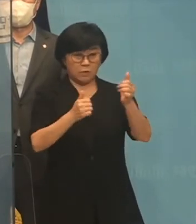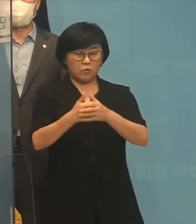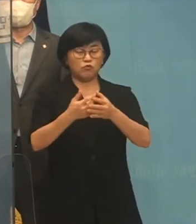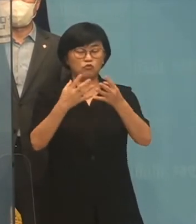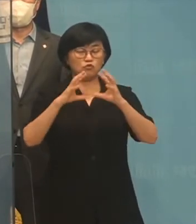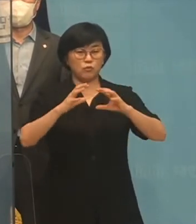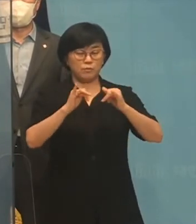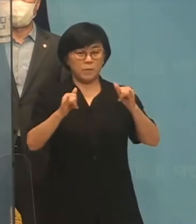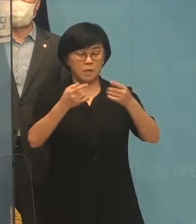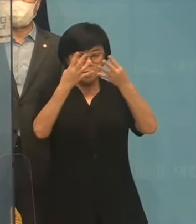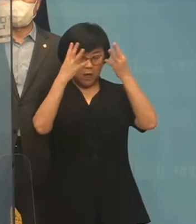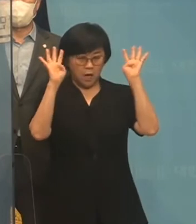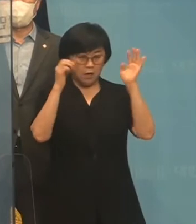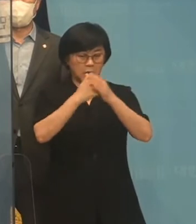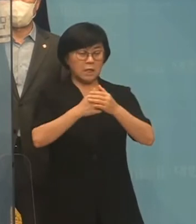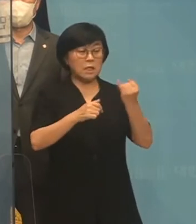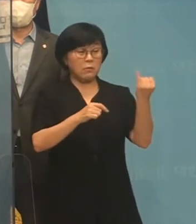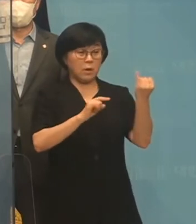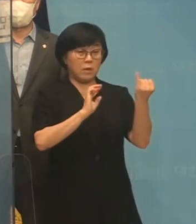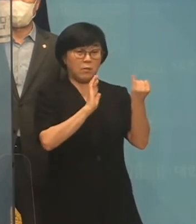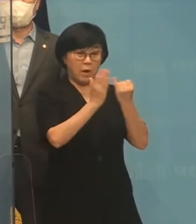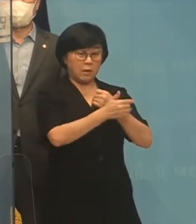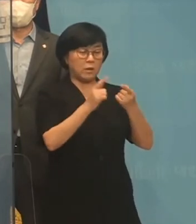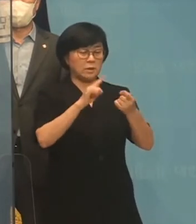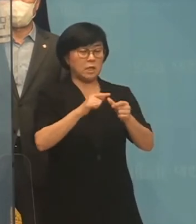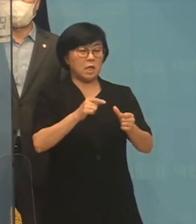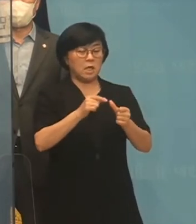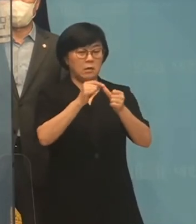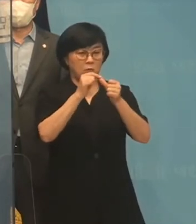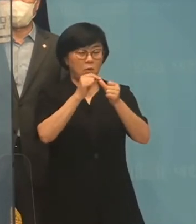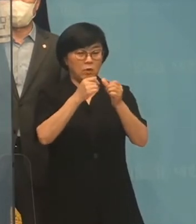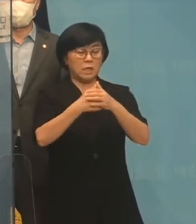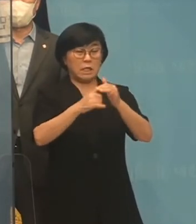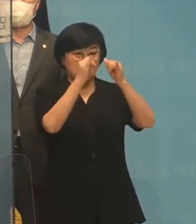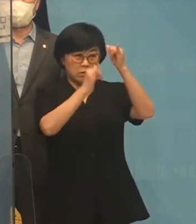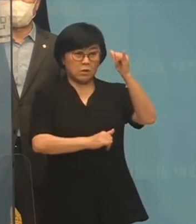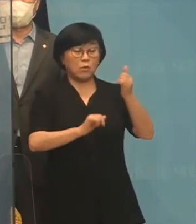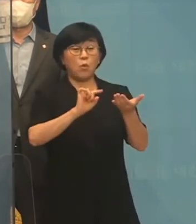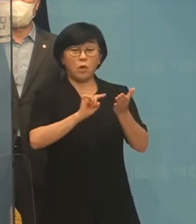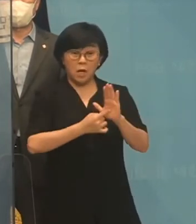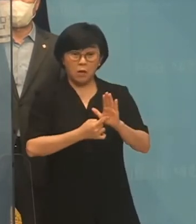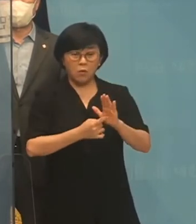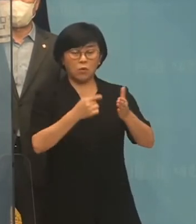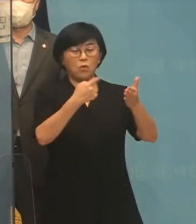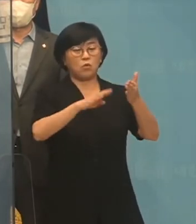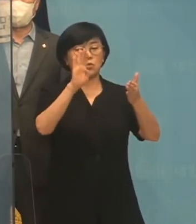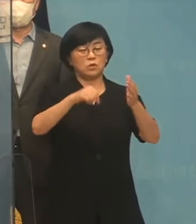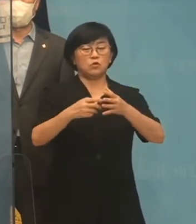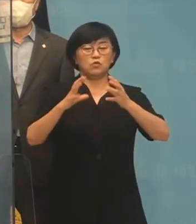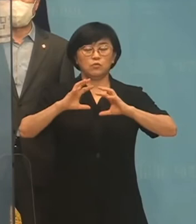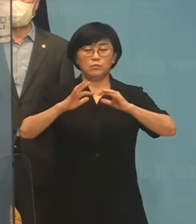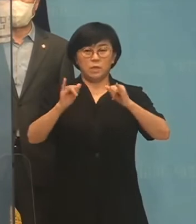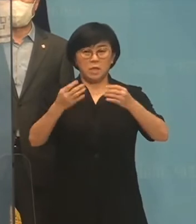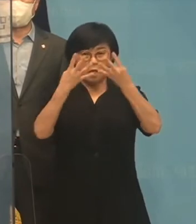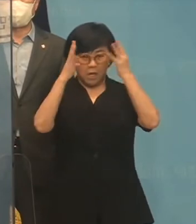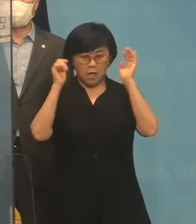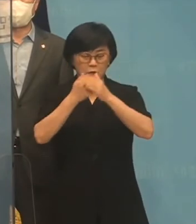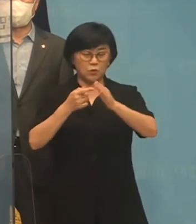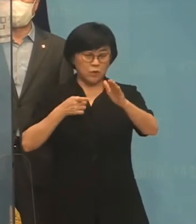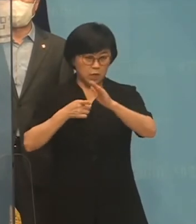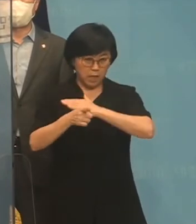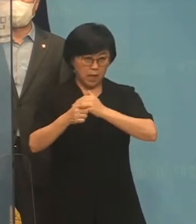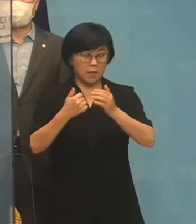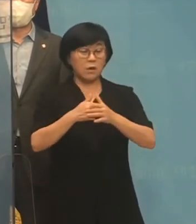김건희에 대한 비호 행위를 중단하고 임용 이력서를 공개하라. 그리고 교육부는 국민대에 단호한 조치입니다.